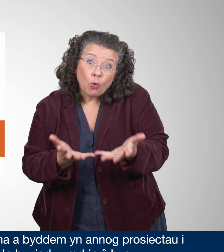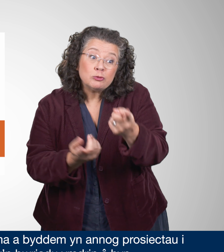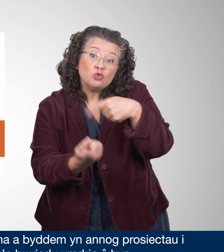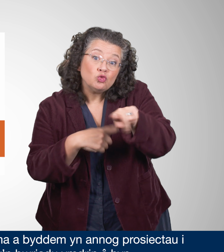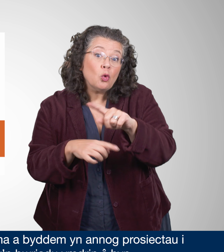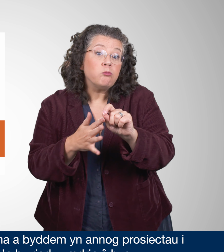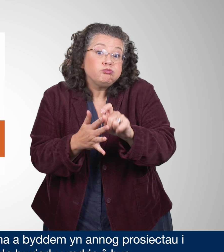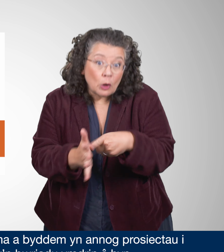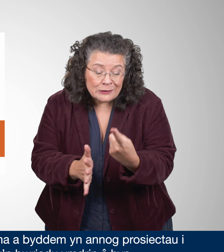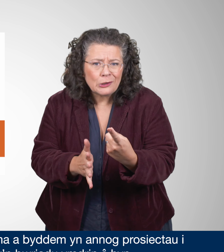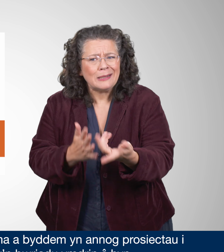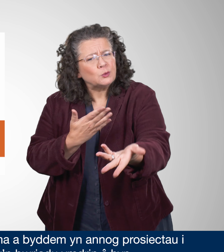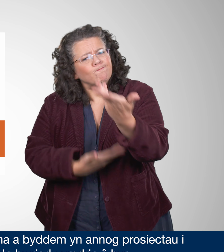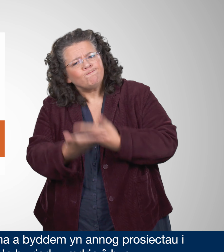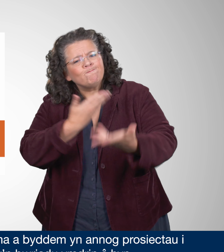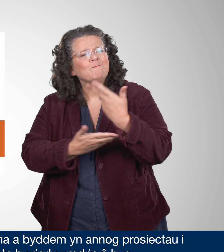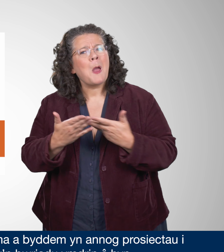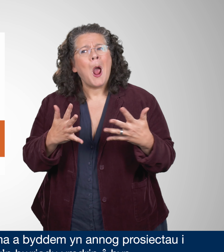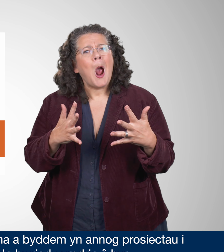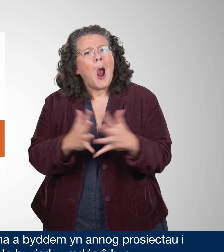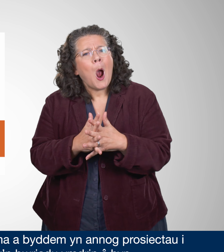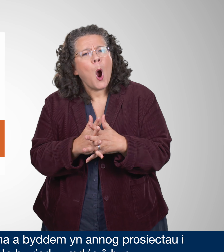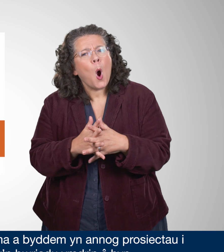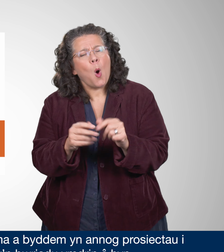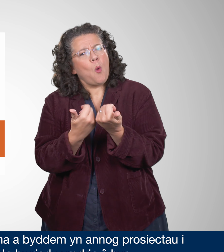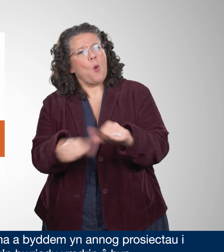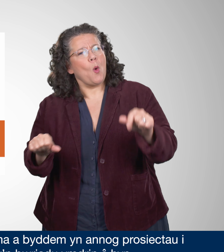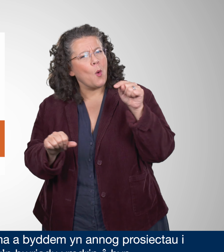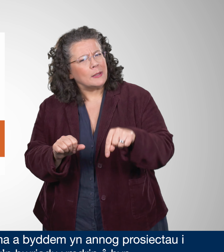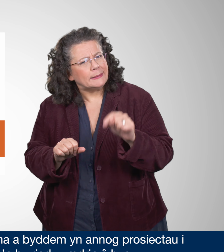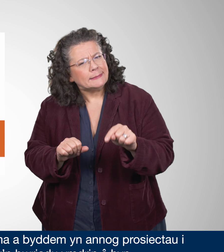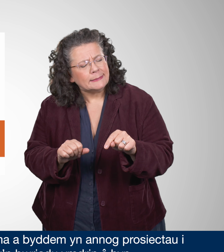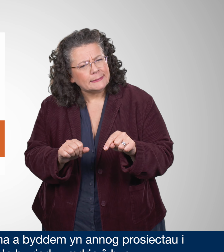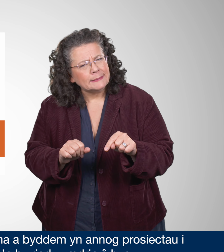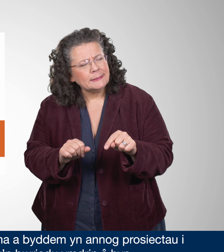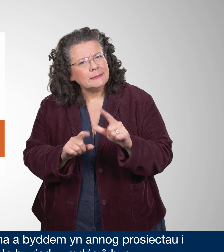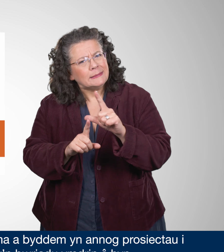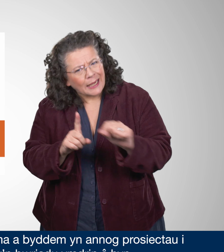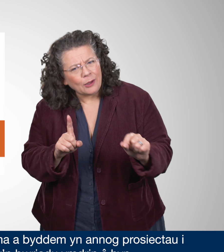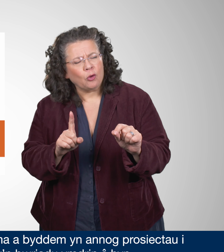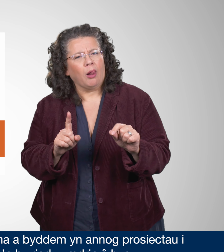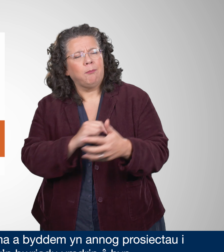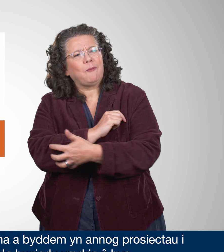yma, a byddem yn annog prosiectau i ddweud wrthym